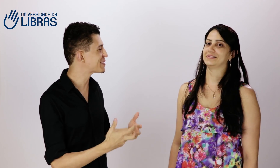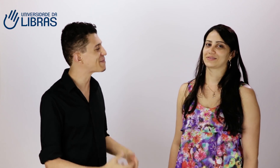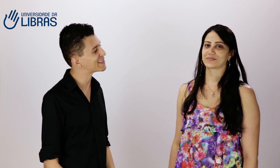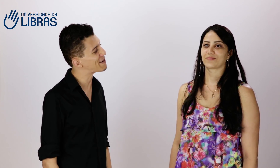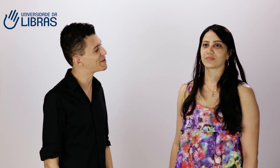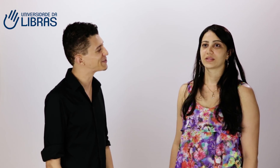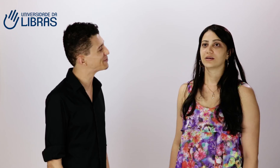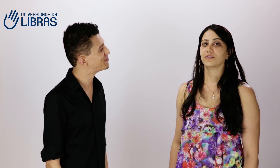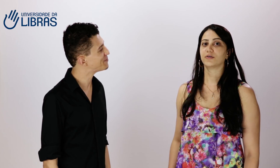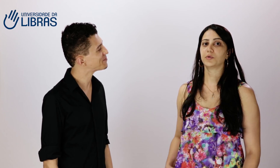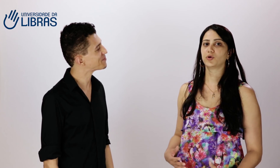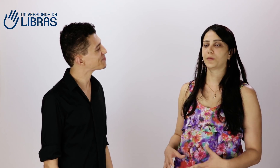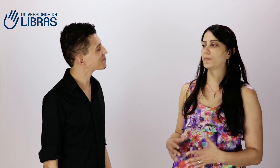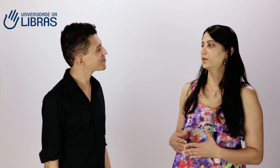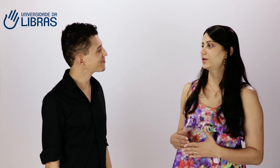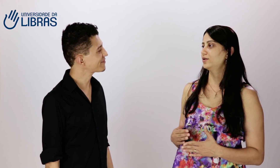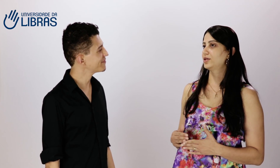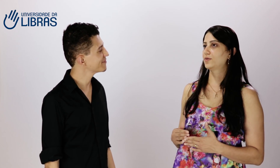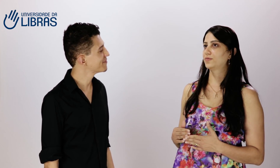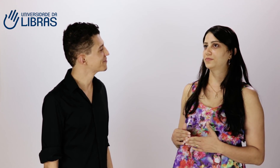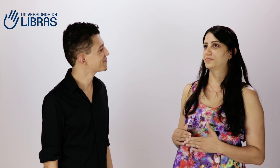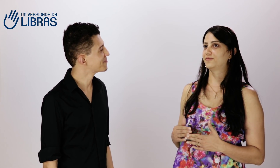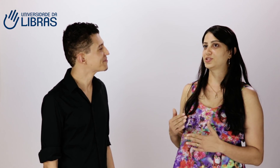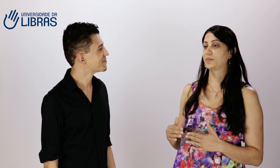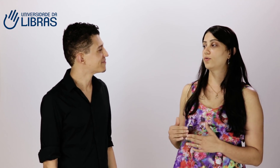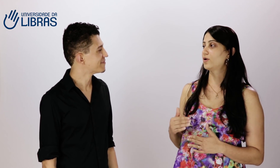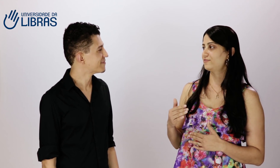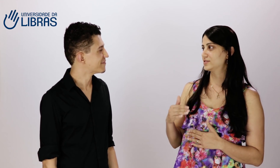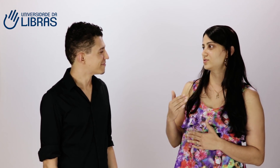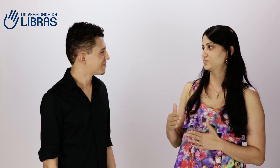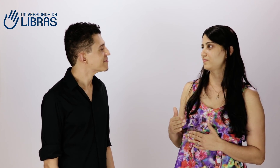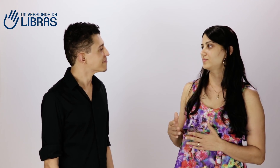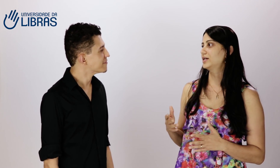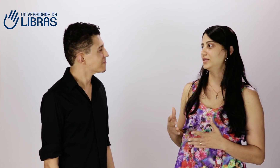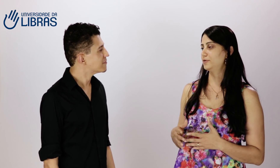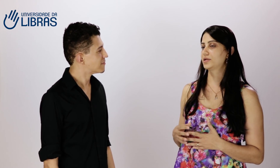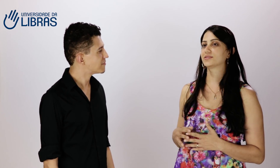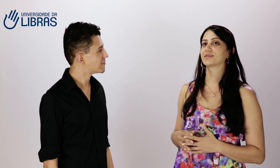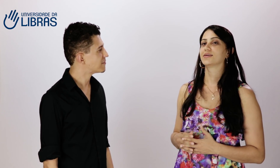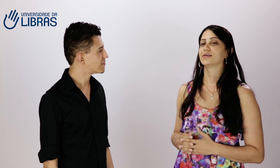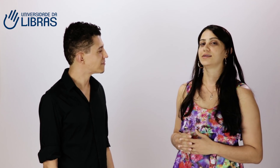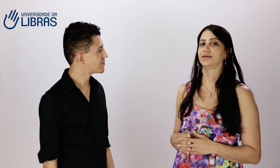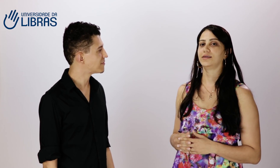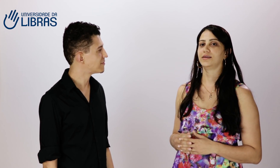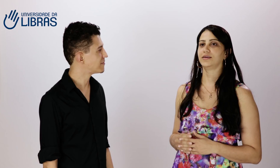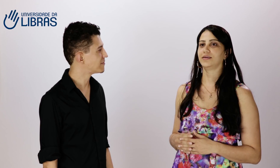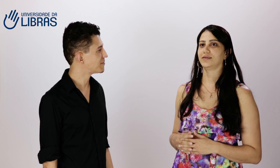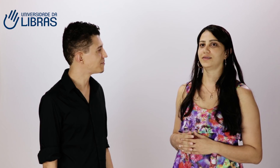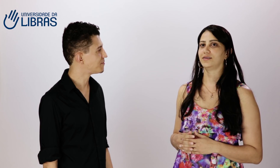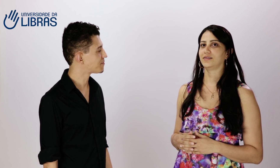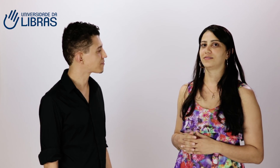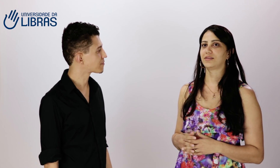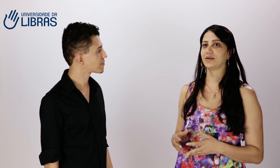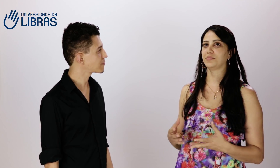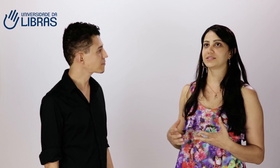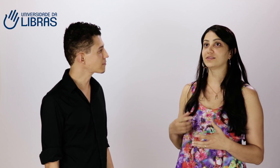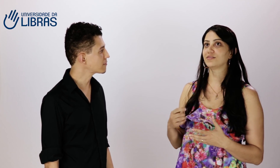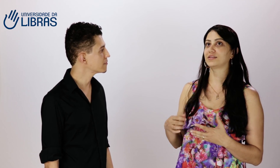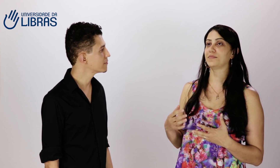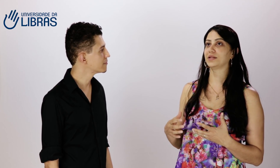você percebe isso? Foi muito bom porque eu tenho visto meu avanço na Libras e tem me